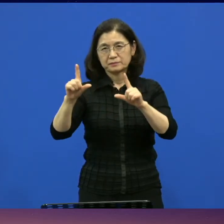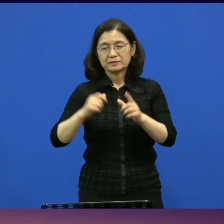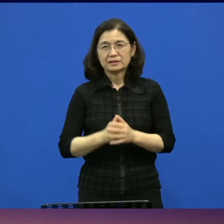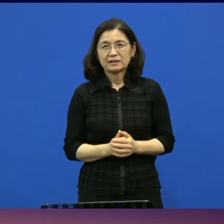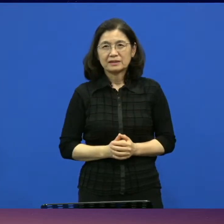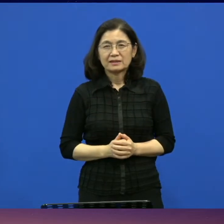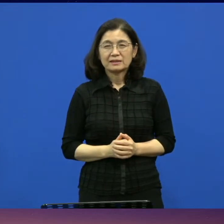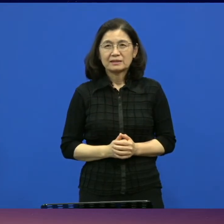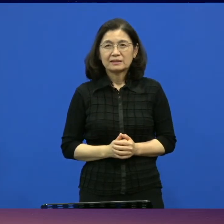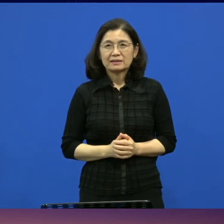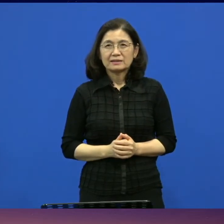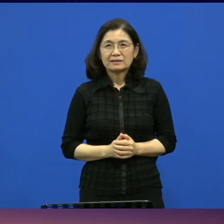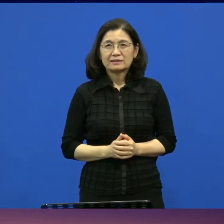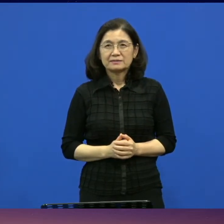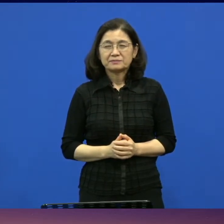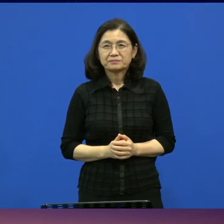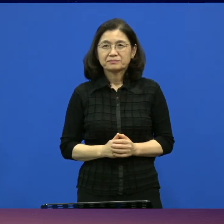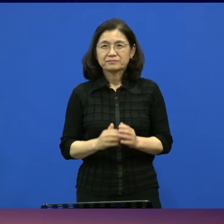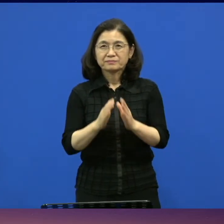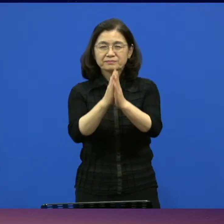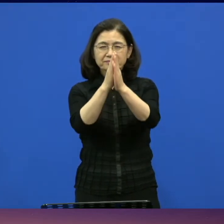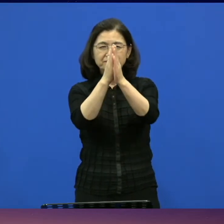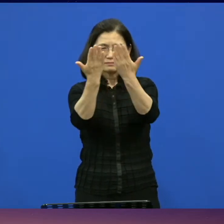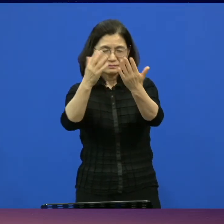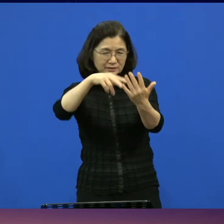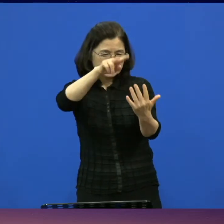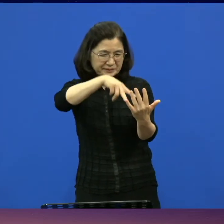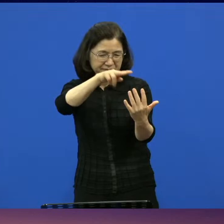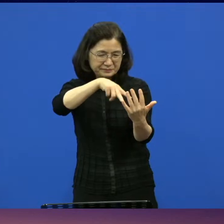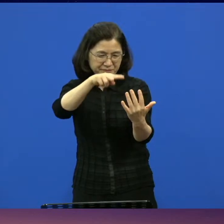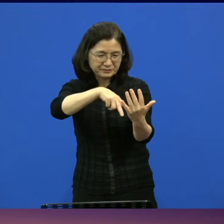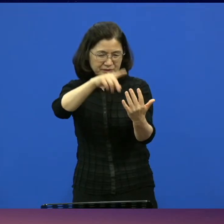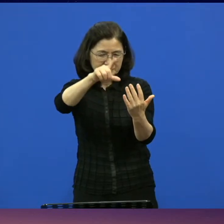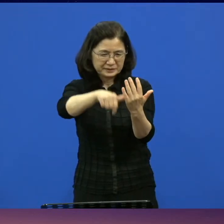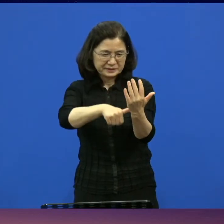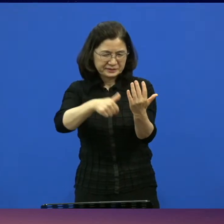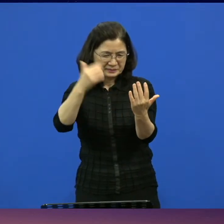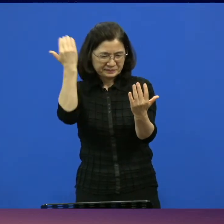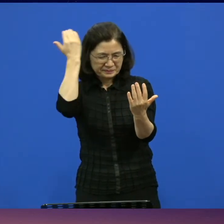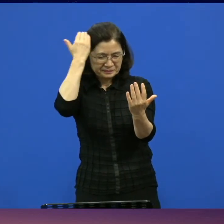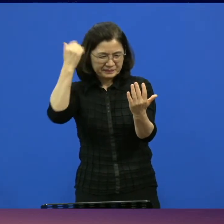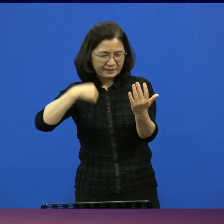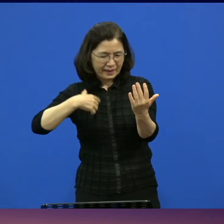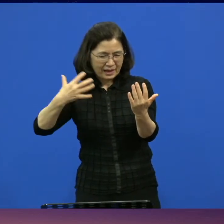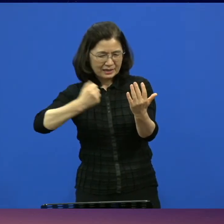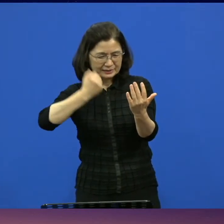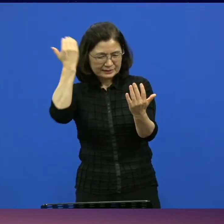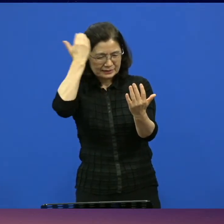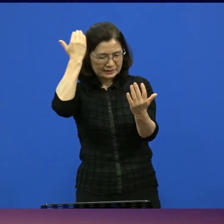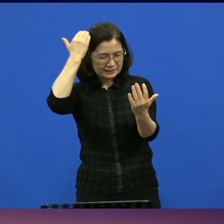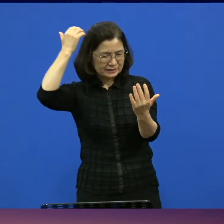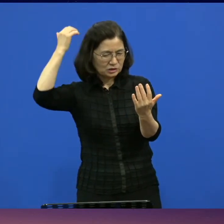조금이라도 책을 읽으면 착각을 하는 거예요. 지식이, 자기가 가지고 있는 지식이 최고라고 생각을 하는 거잖아요.